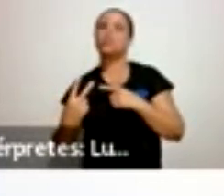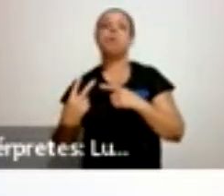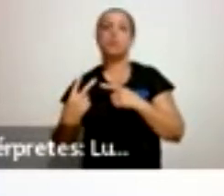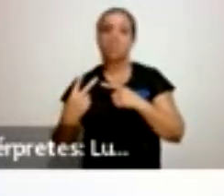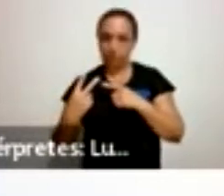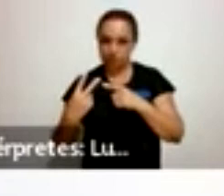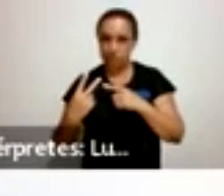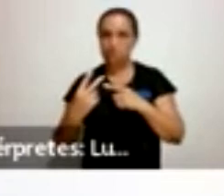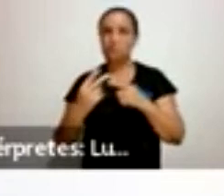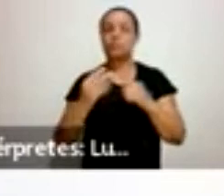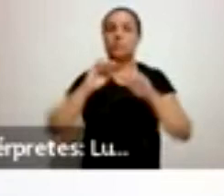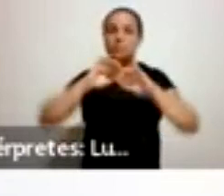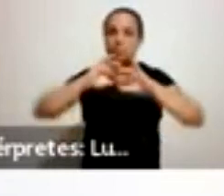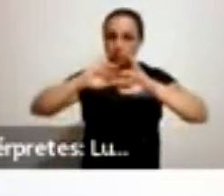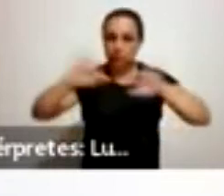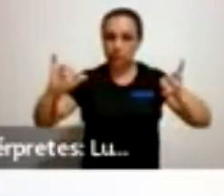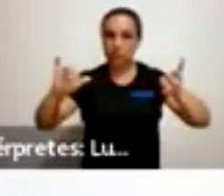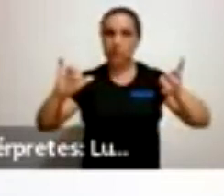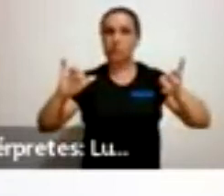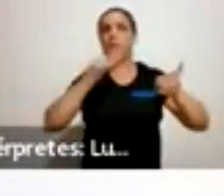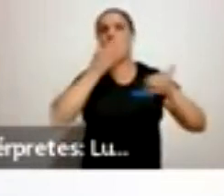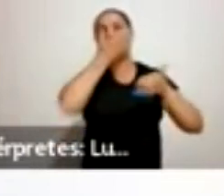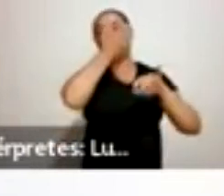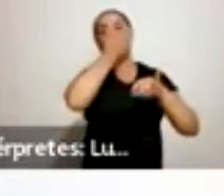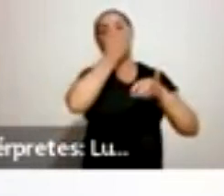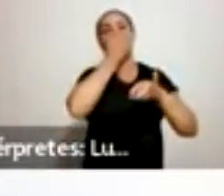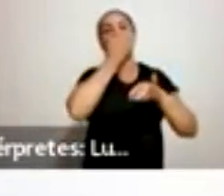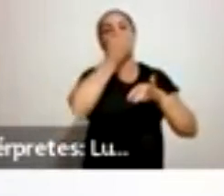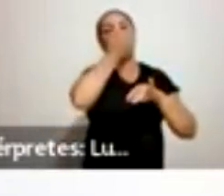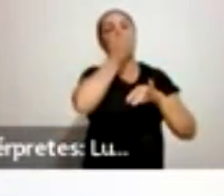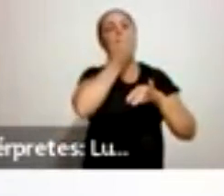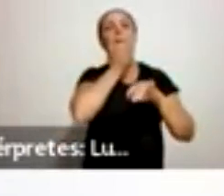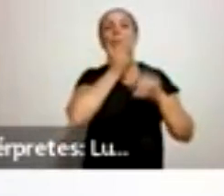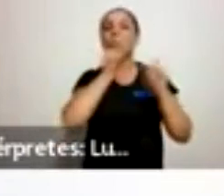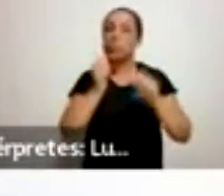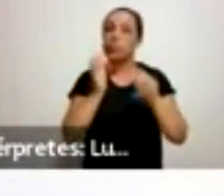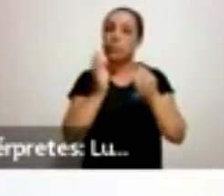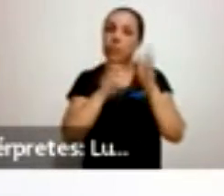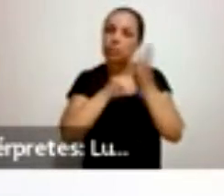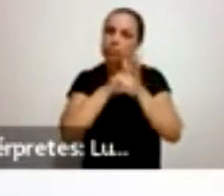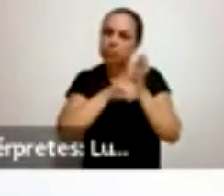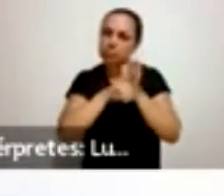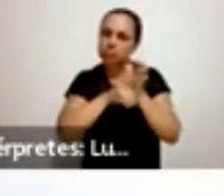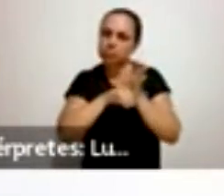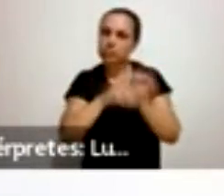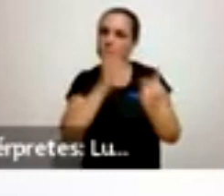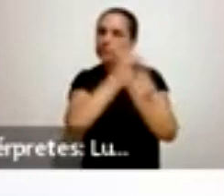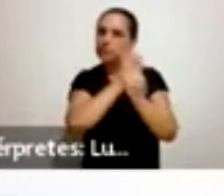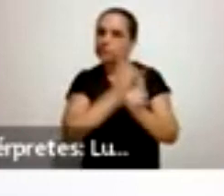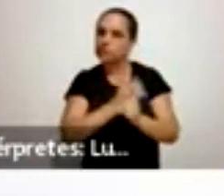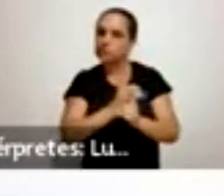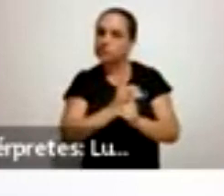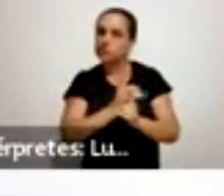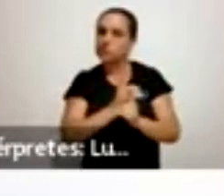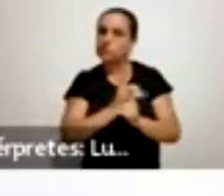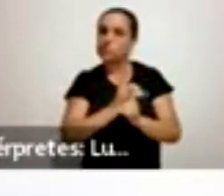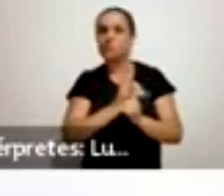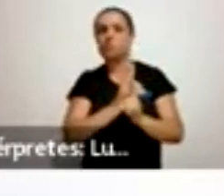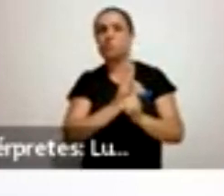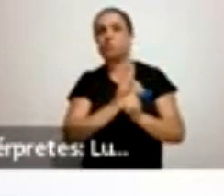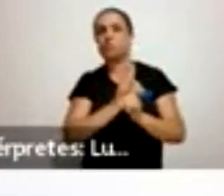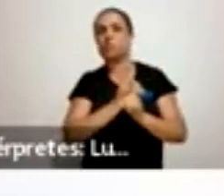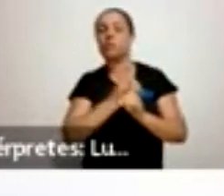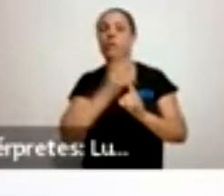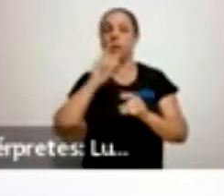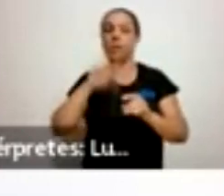barra 2. Essa fórmula aqui você encontra na leite de magnésio. Só que na leite de